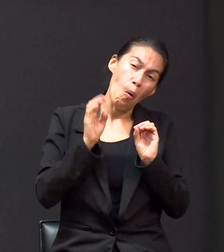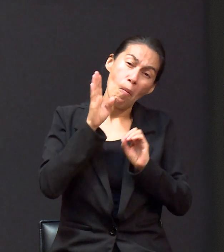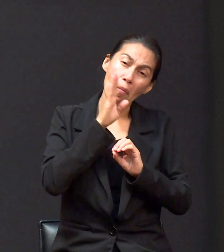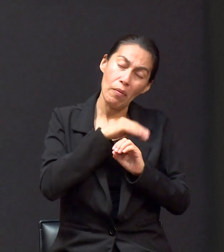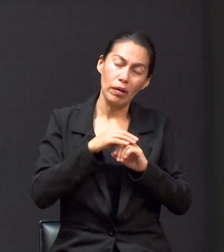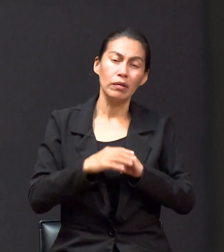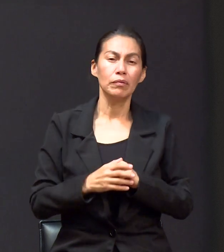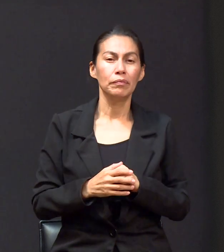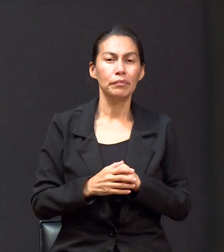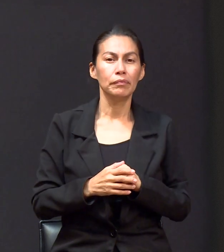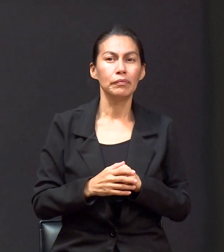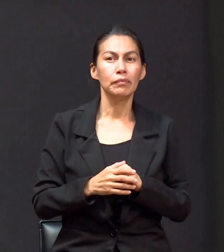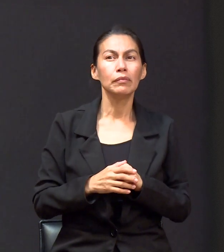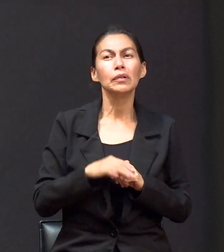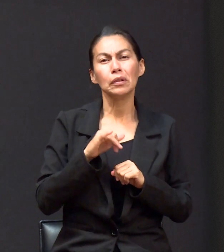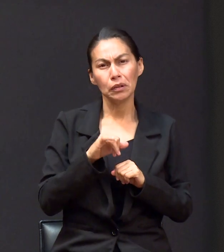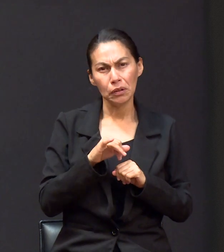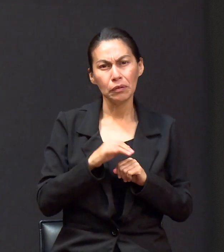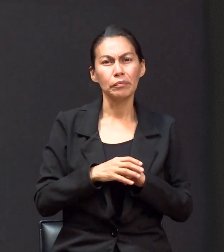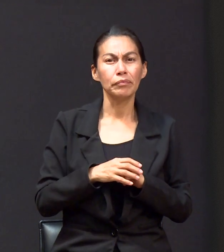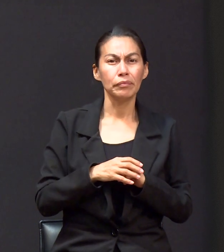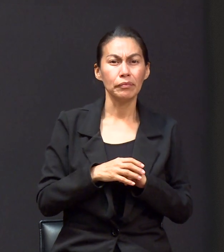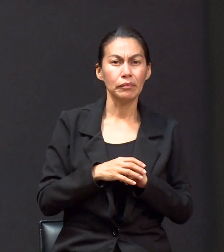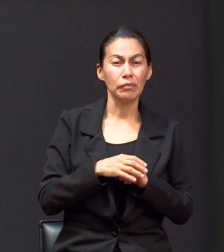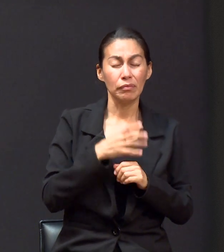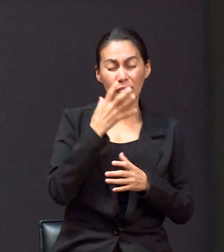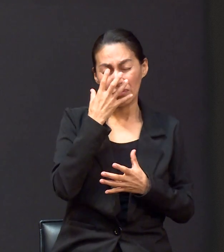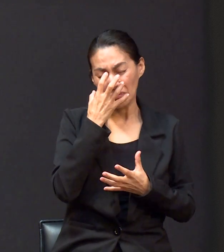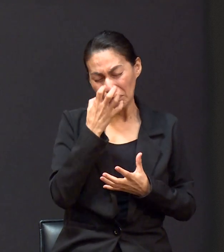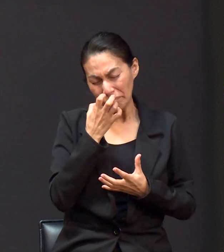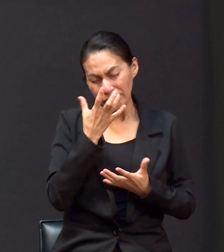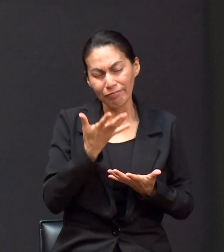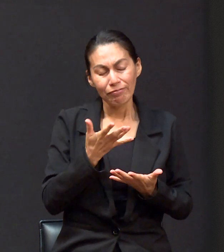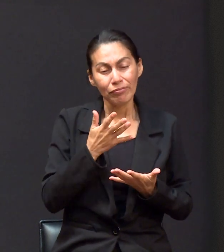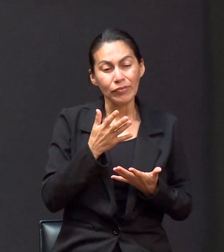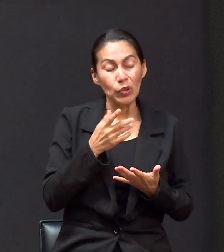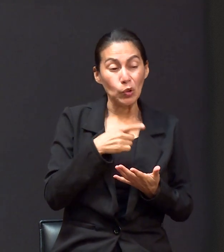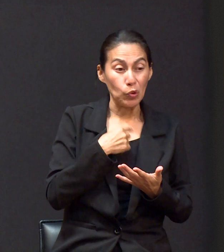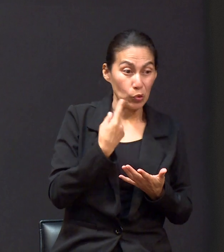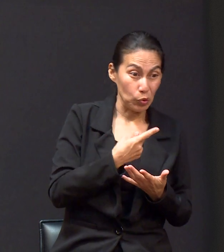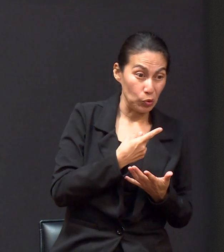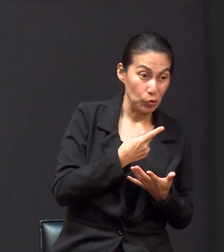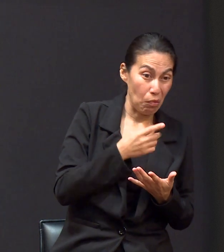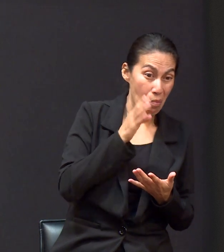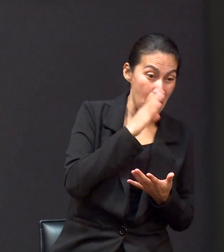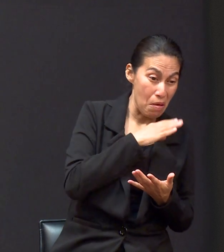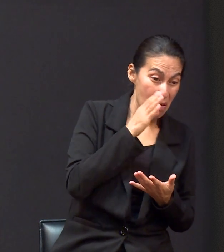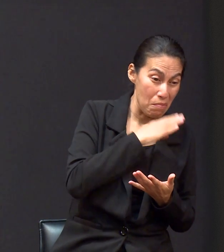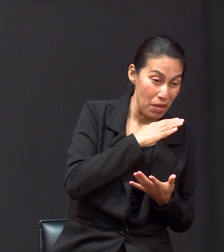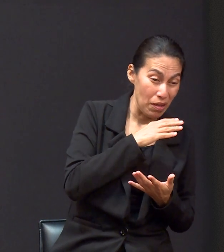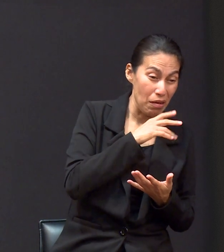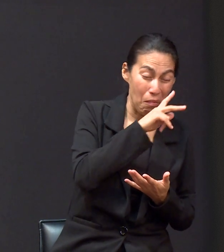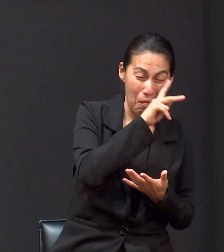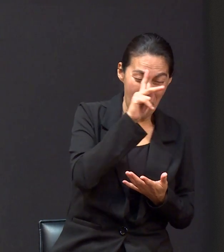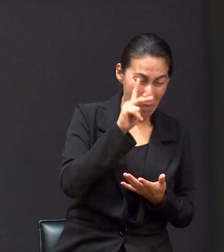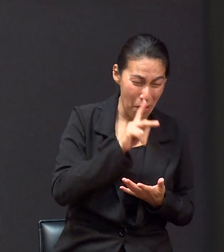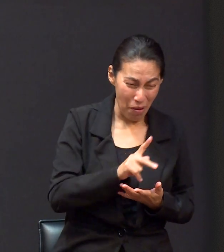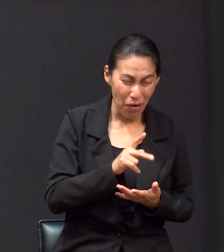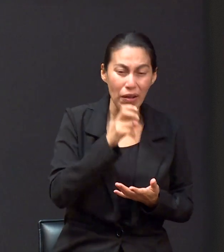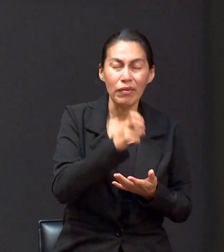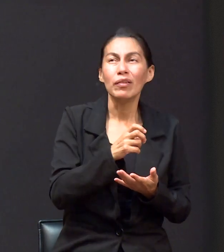Así es. buenas y en Y las en las malas. malas. Para Dios. Lamentablemente, siempre buscamos a Dios cuando estamos en las